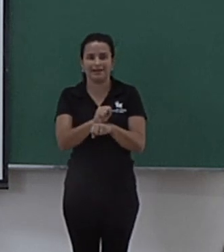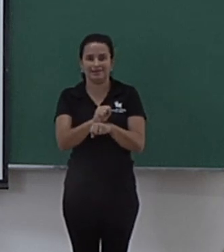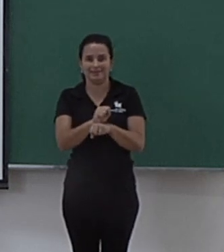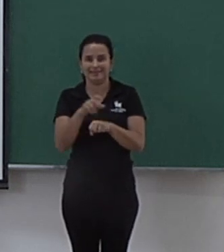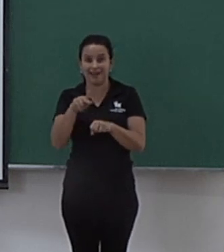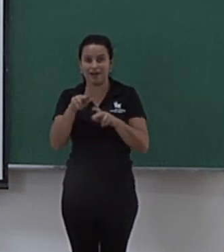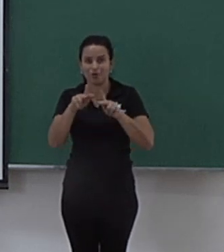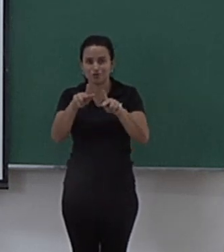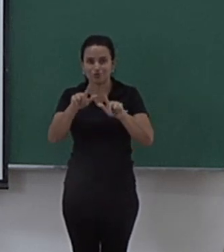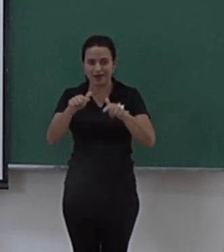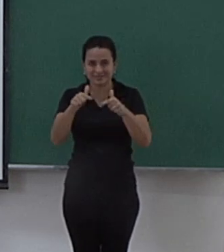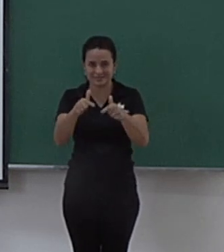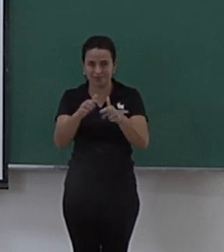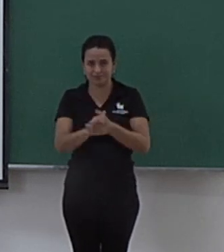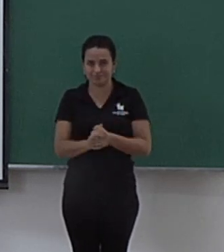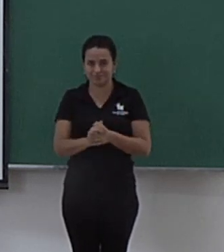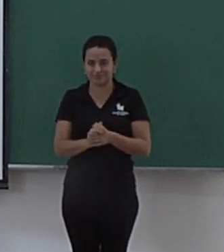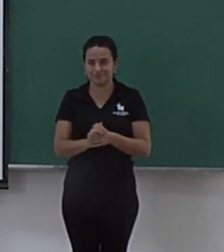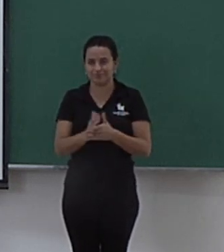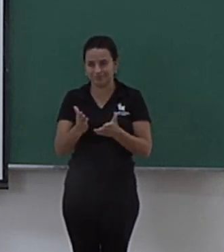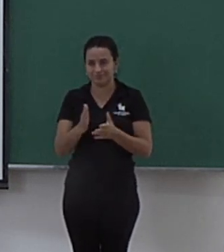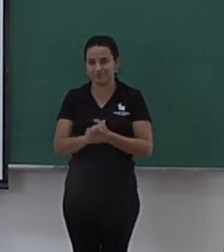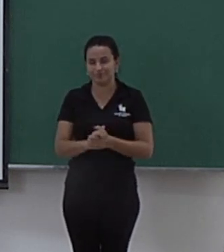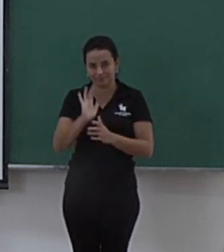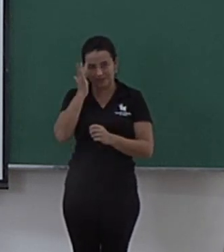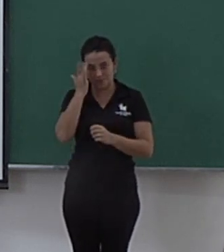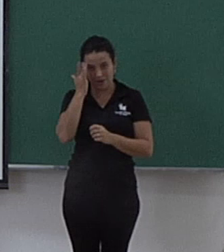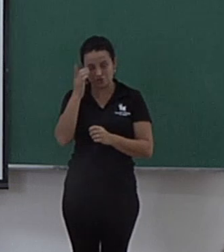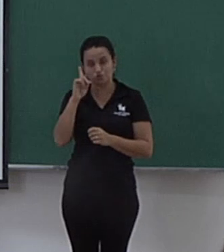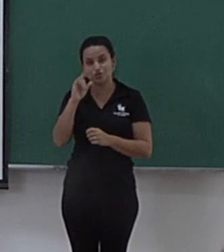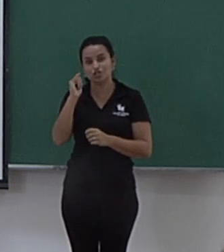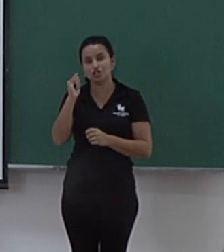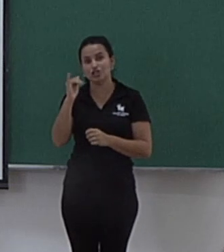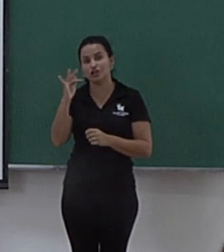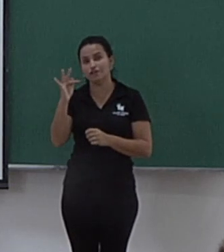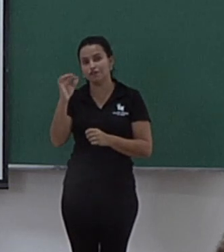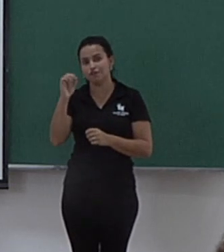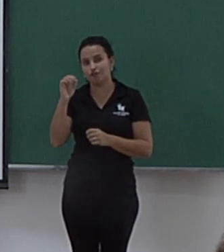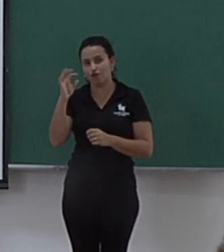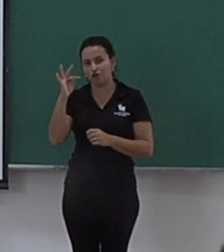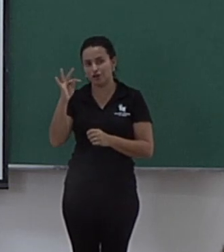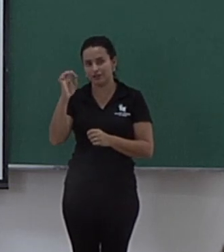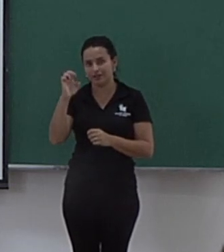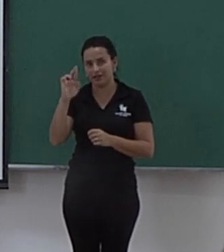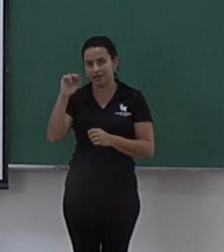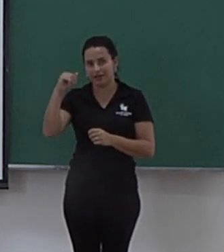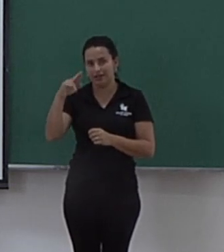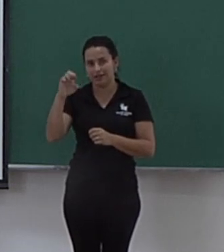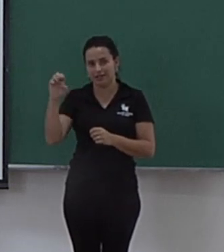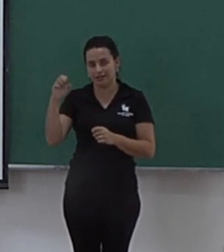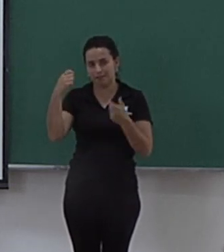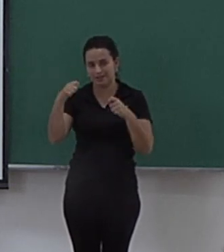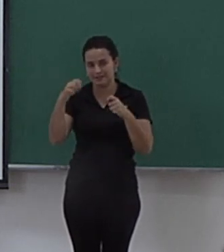nada disso. Não anestesia, entendeu? Então, acho que difoterine, assim, precisava ser mais difundido.